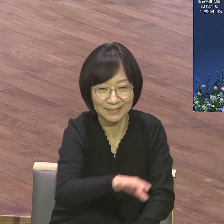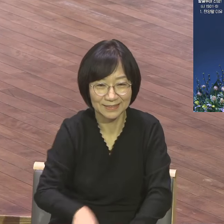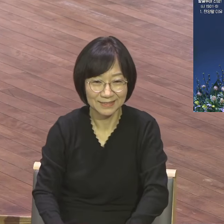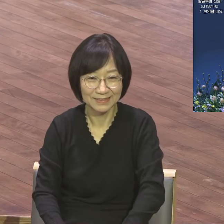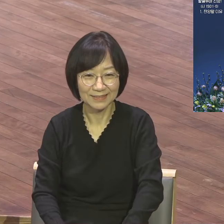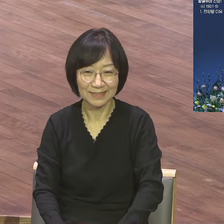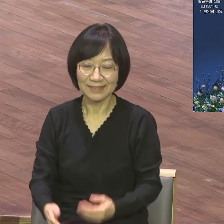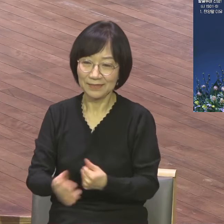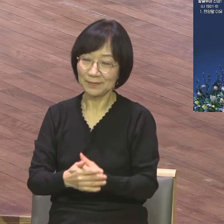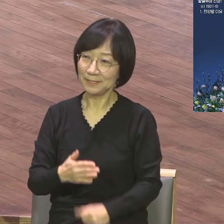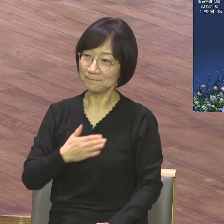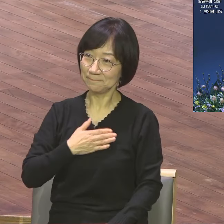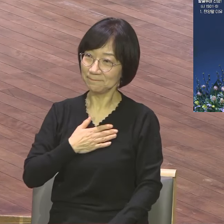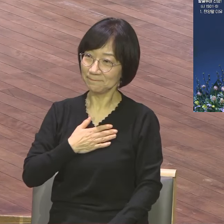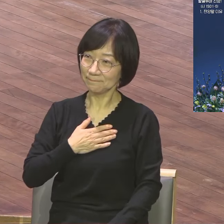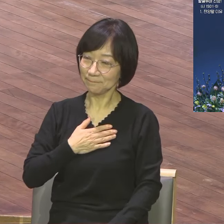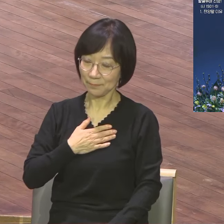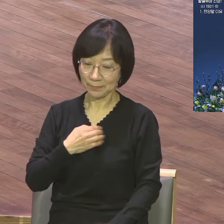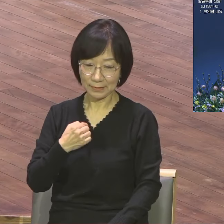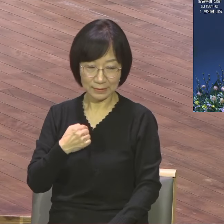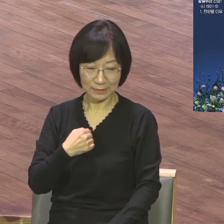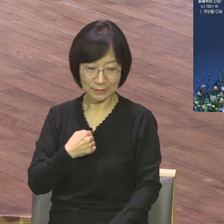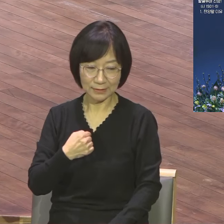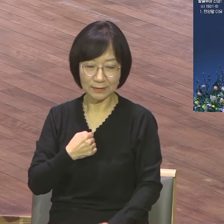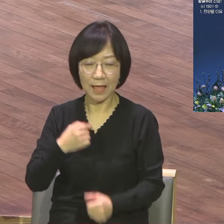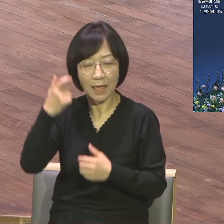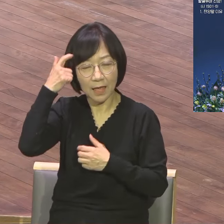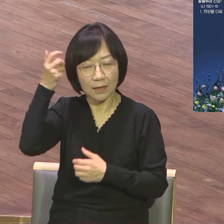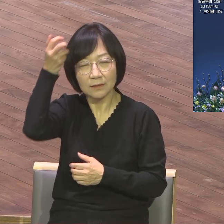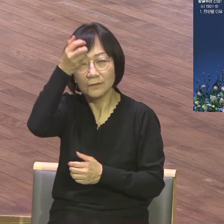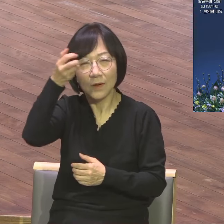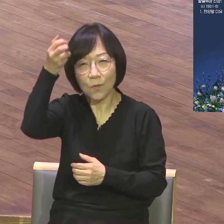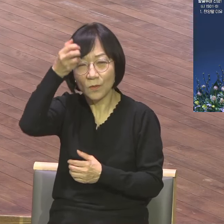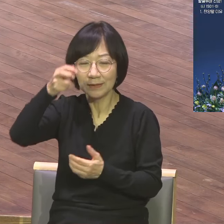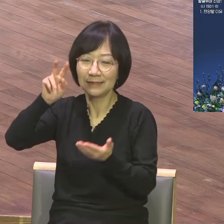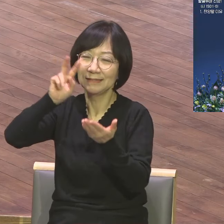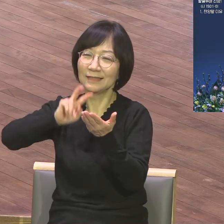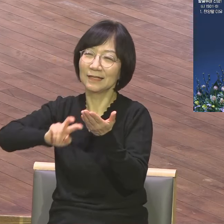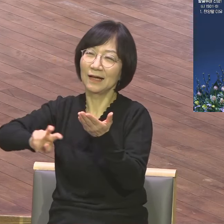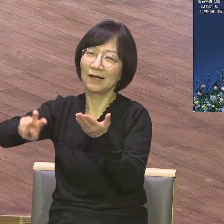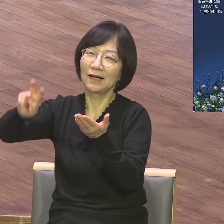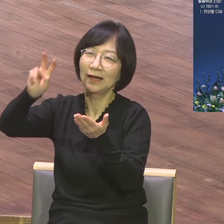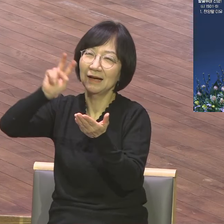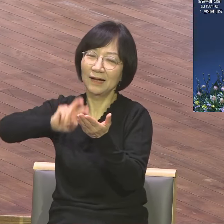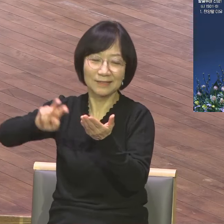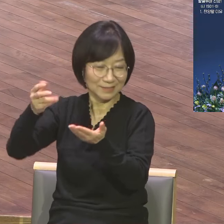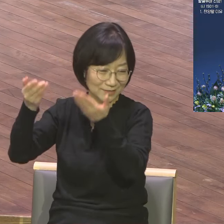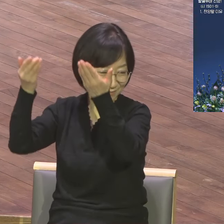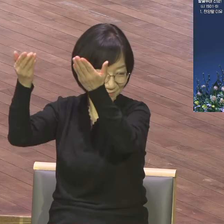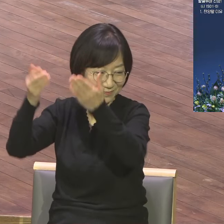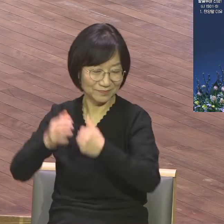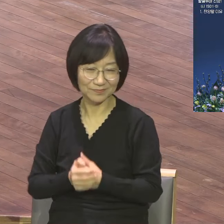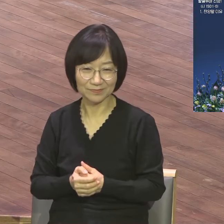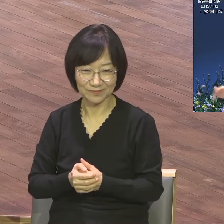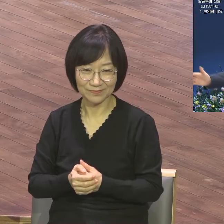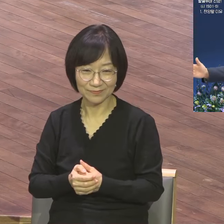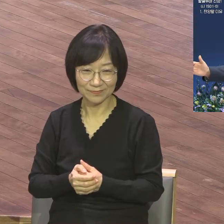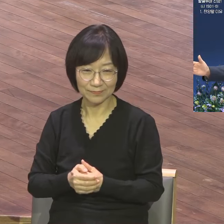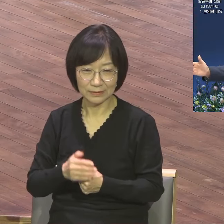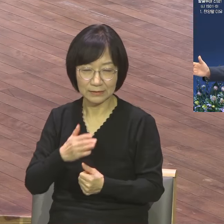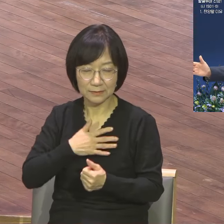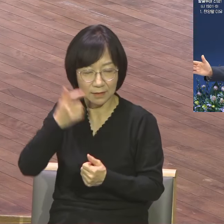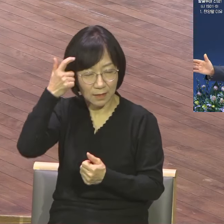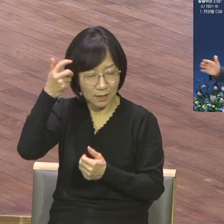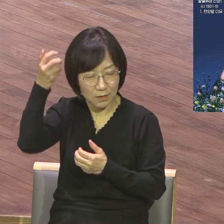내가 찬양에 찬양할 수 있는 장소라니까 내 영혼이 극히 깊은 데서 찬송이 흘러 나와야